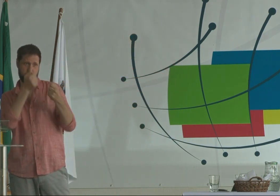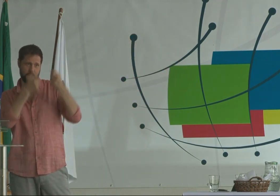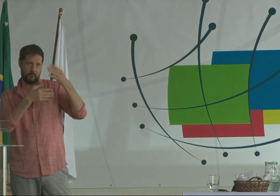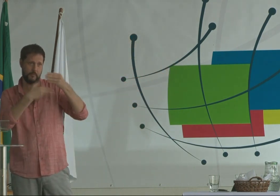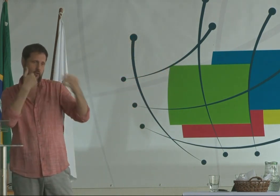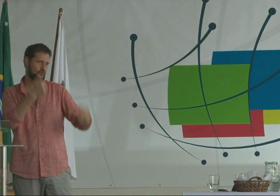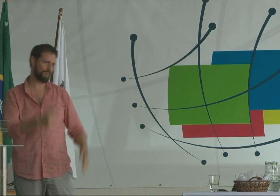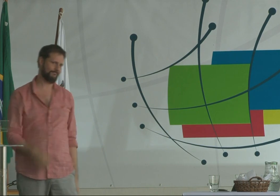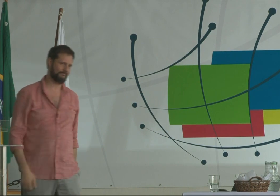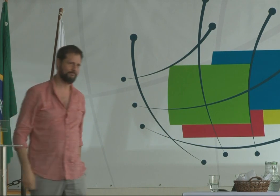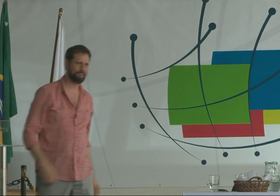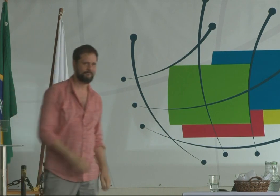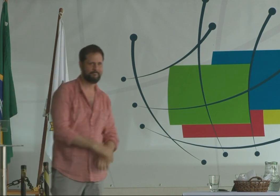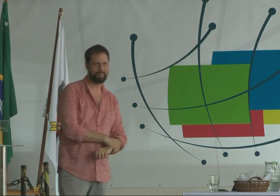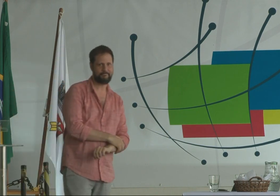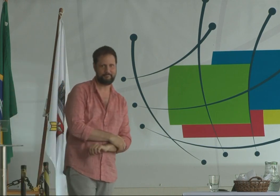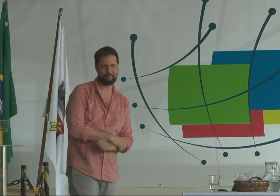depois entrar em contato comigo, a pode conversar melhor.